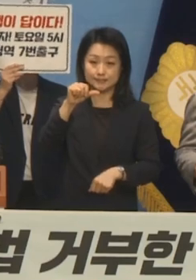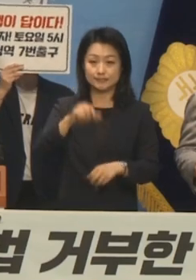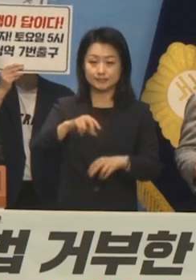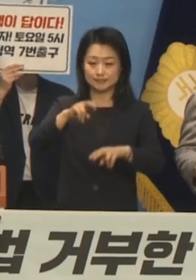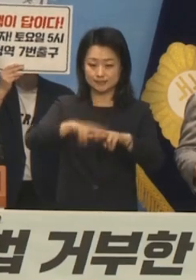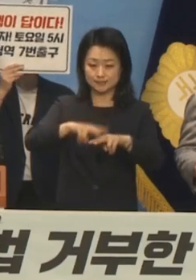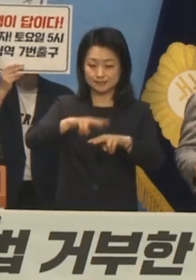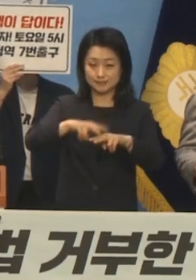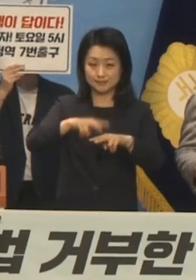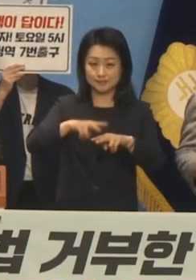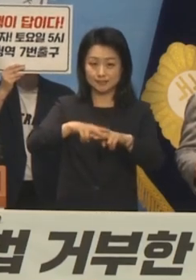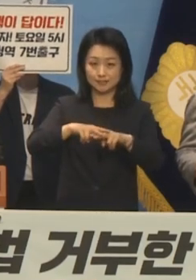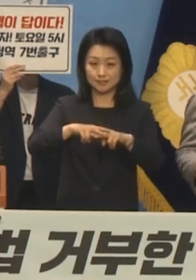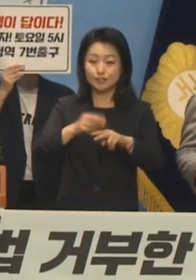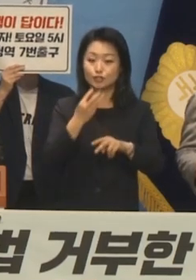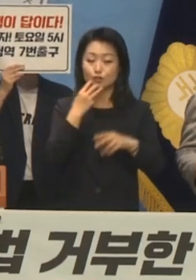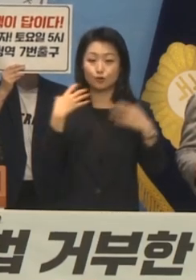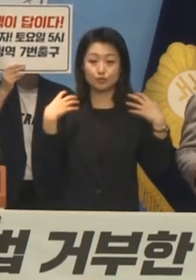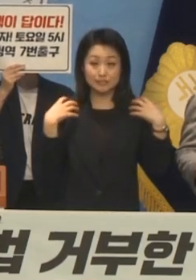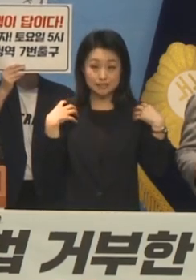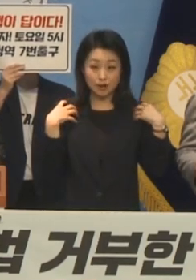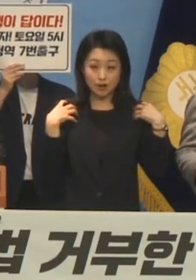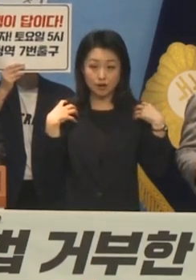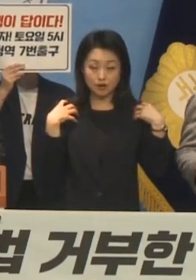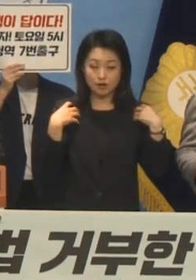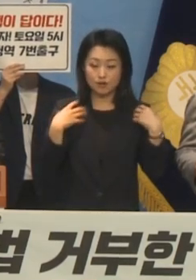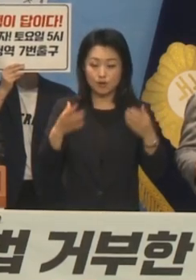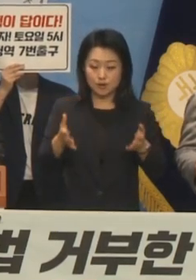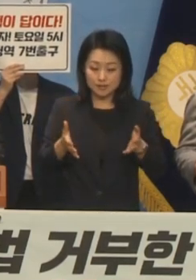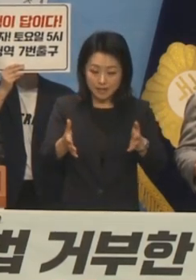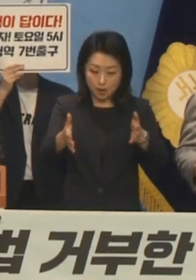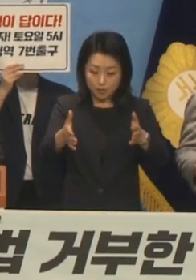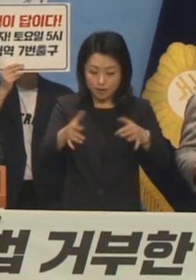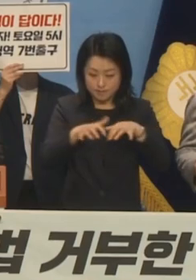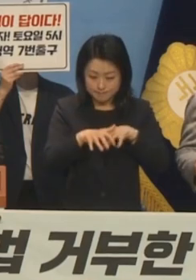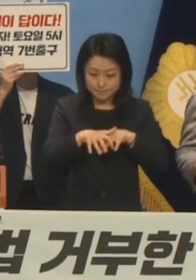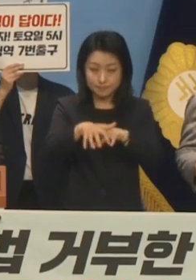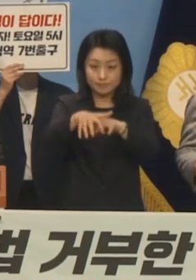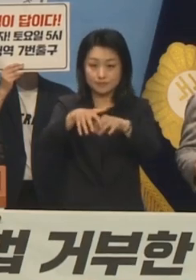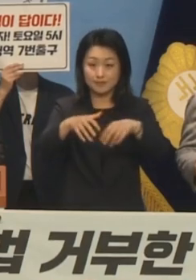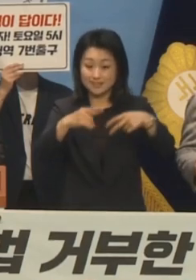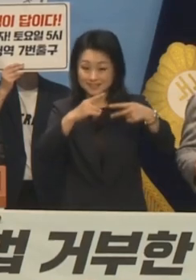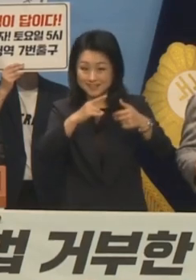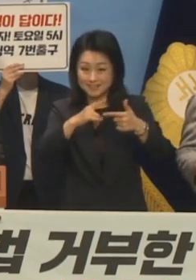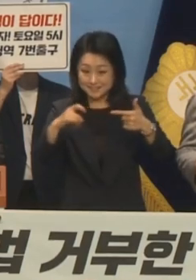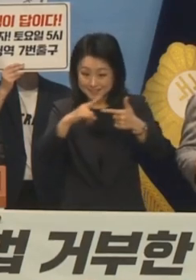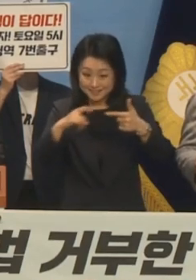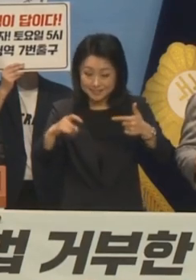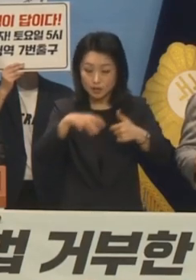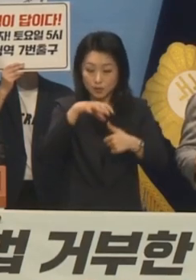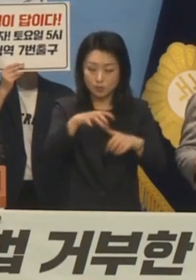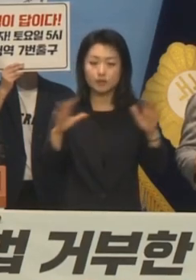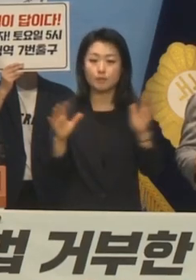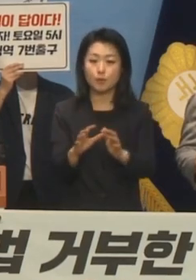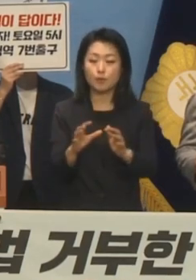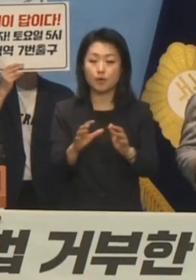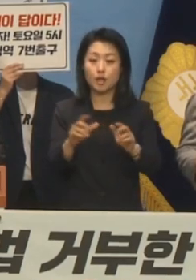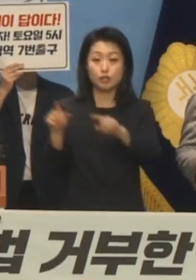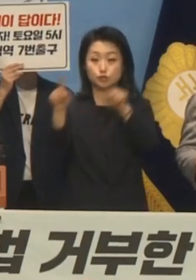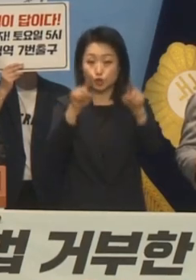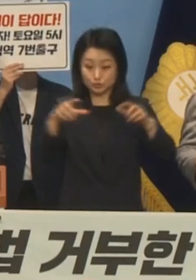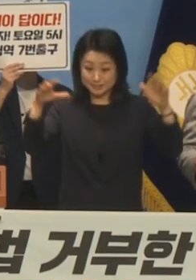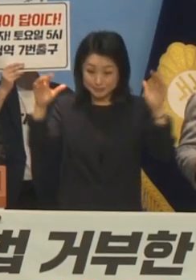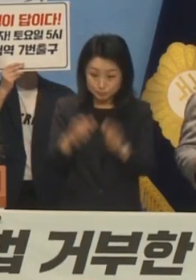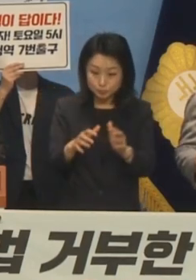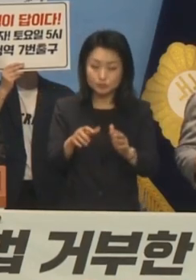대로에서 촛불 대행진을 이어오고 있습니다. 특히 이번 주 주말은 전국 집중, 한 달에 한 번씩 진행되는 전국 집중